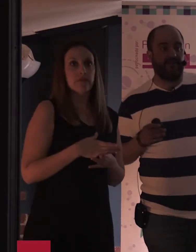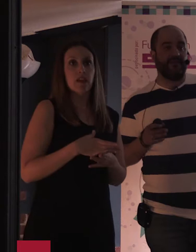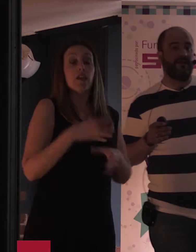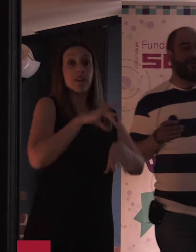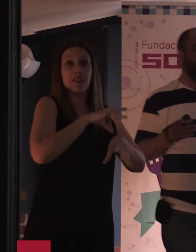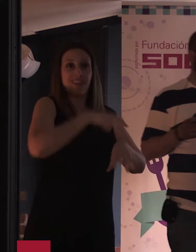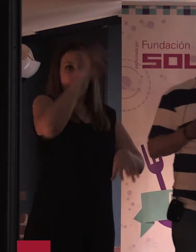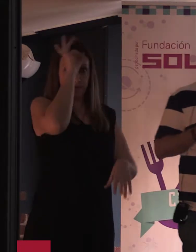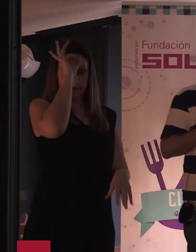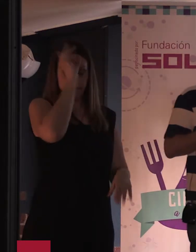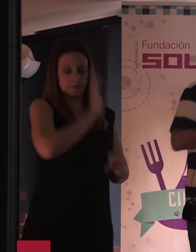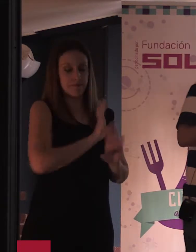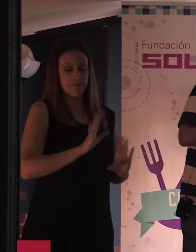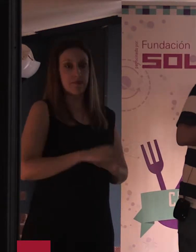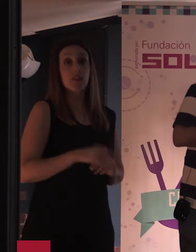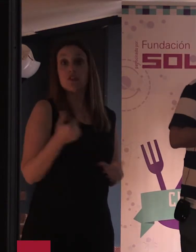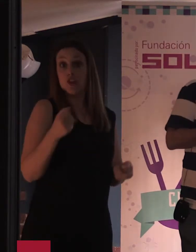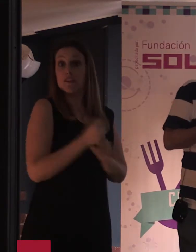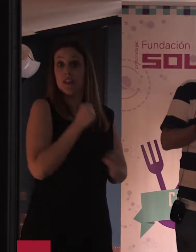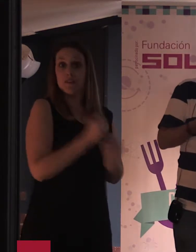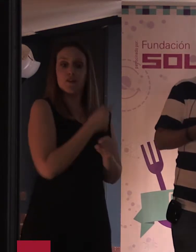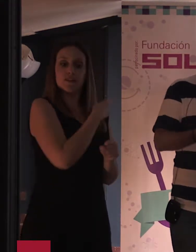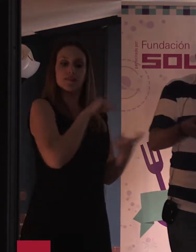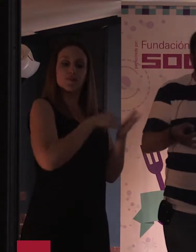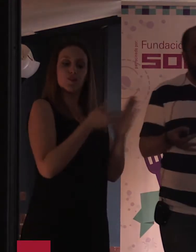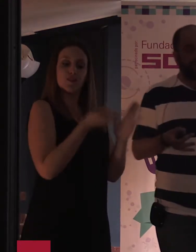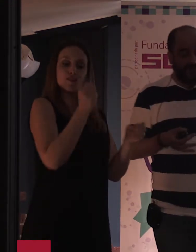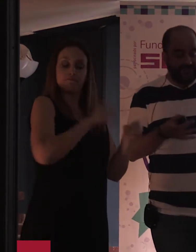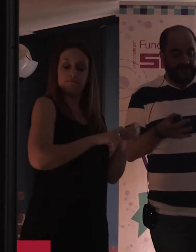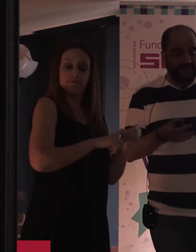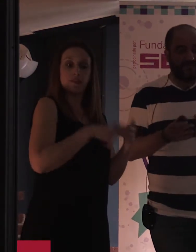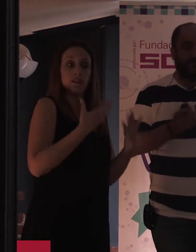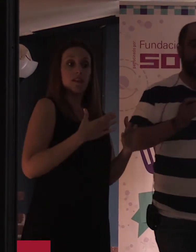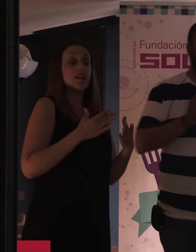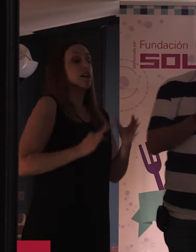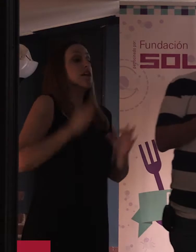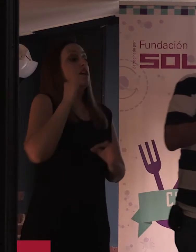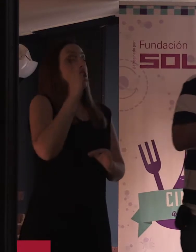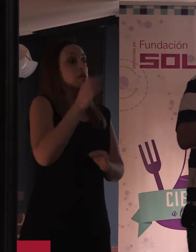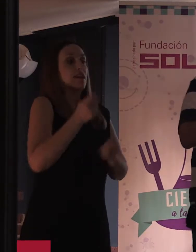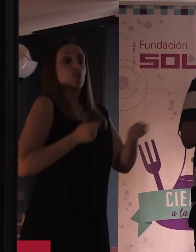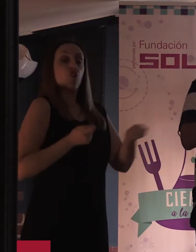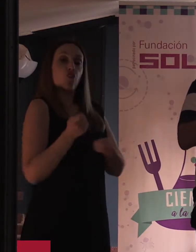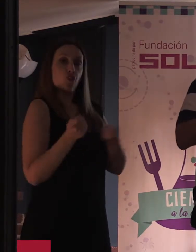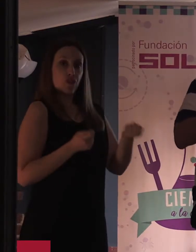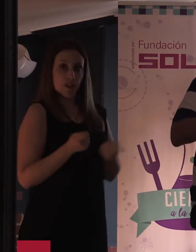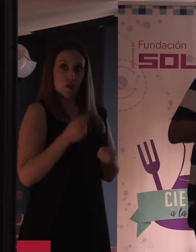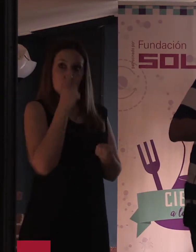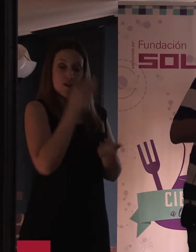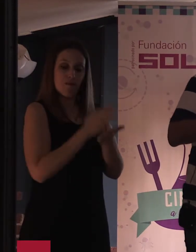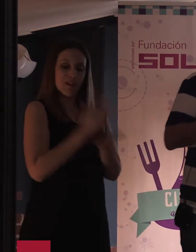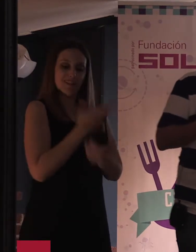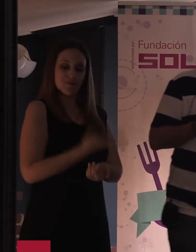de medicina, y trabajo en este proyecto, y además coordino una de las partes más importantes del proyecto. Porque, como os